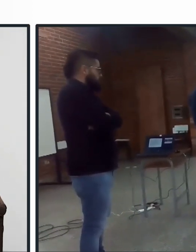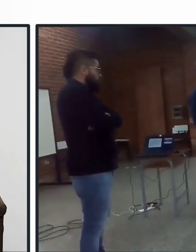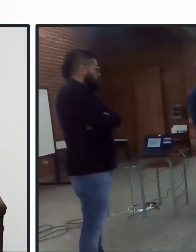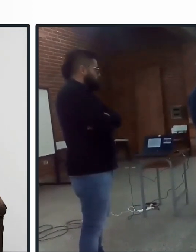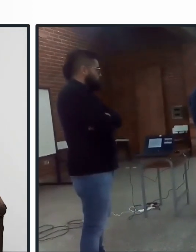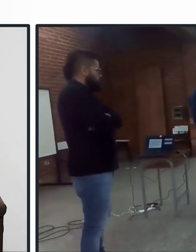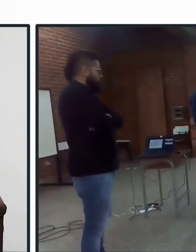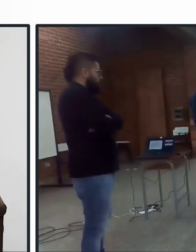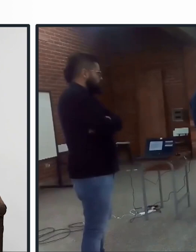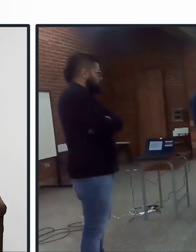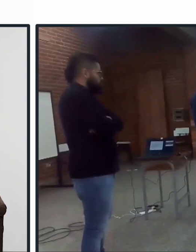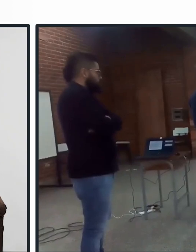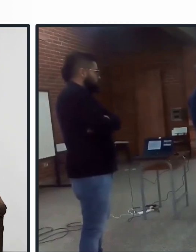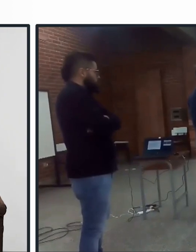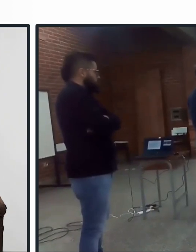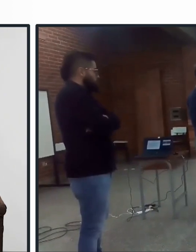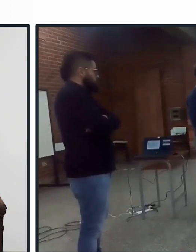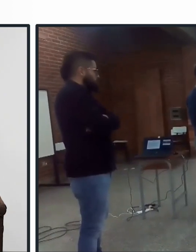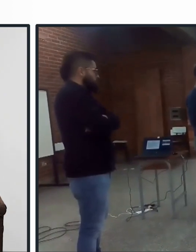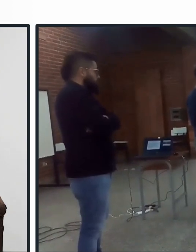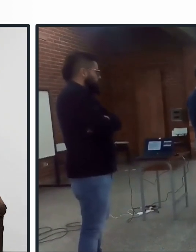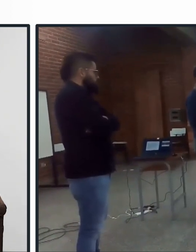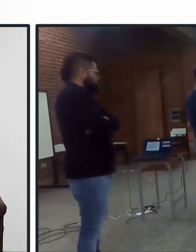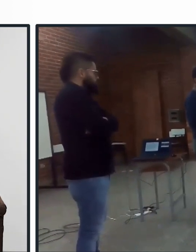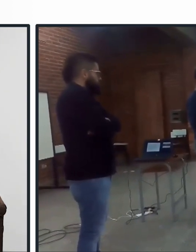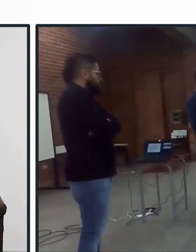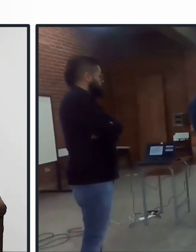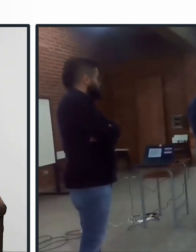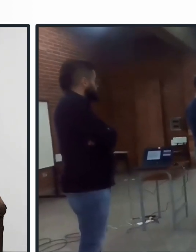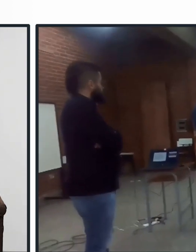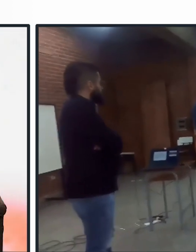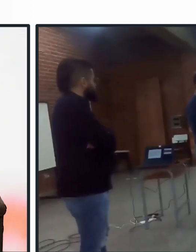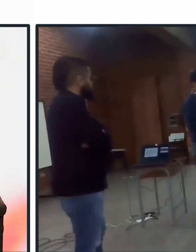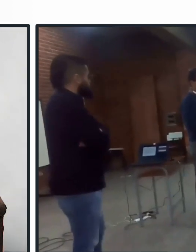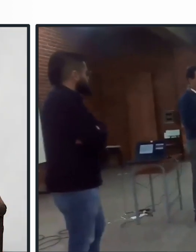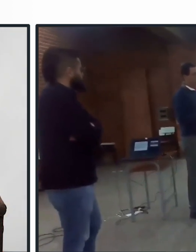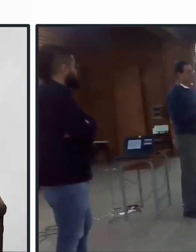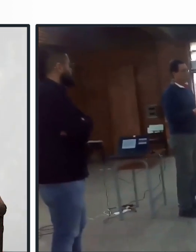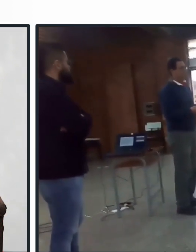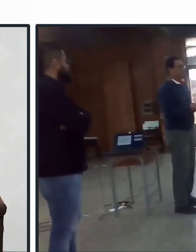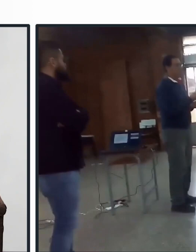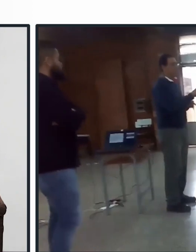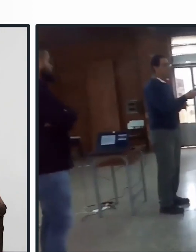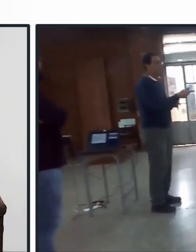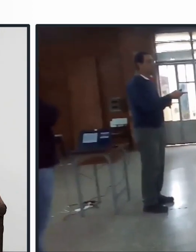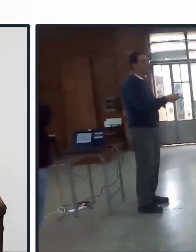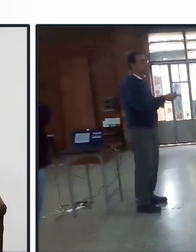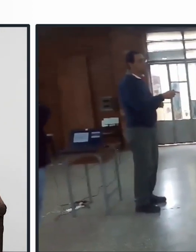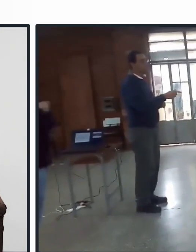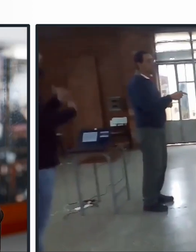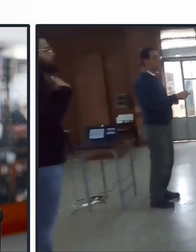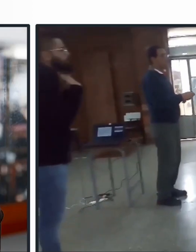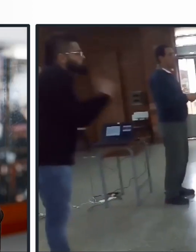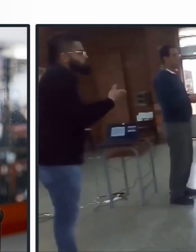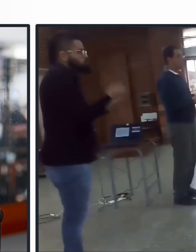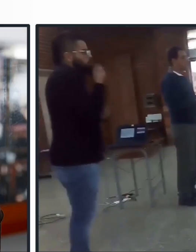Pero ellos tienen esa capacidad, desarrollada esa memoria, digamos, para recordar que usted es Patricia, que tiene una seña y que otro no tiene.